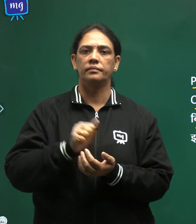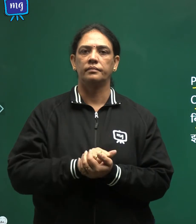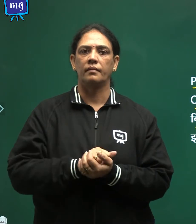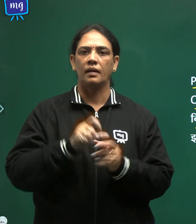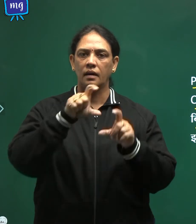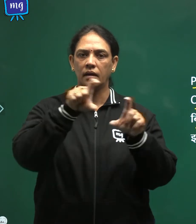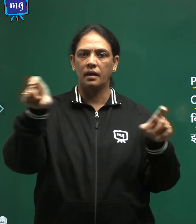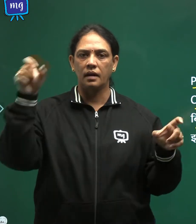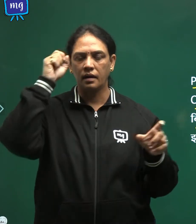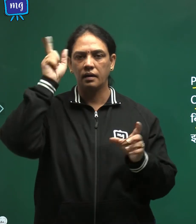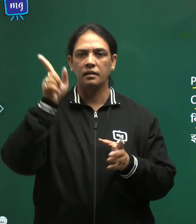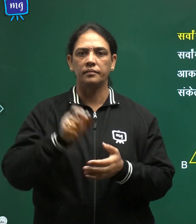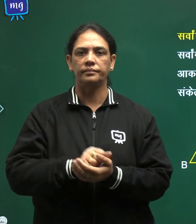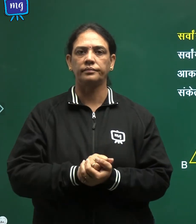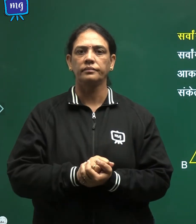समझ आ गया?